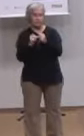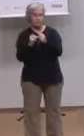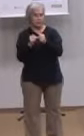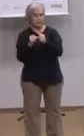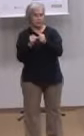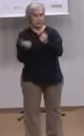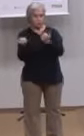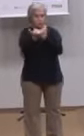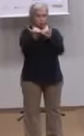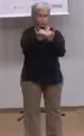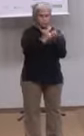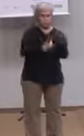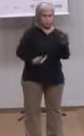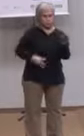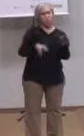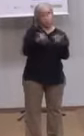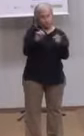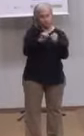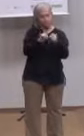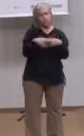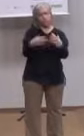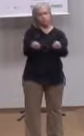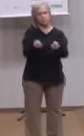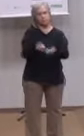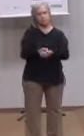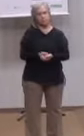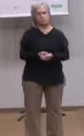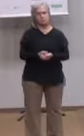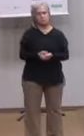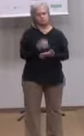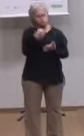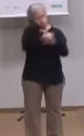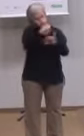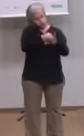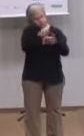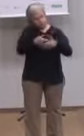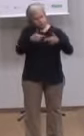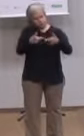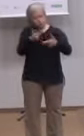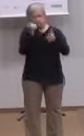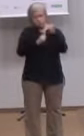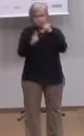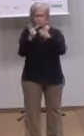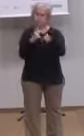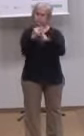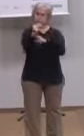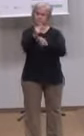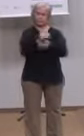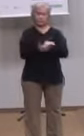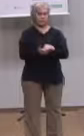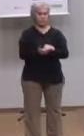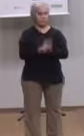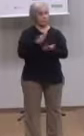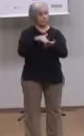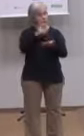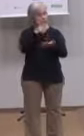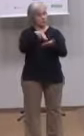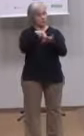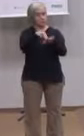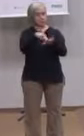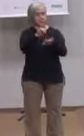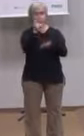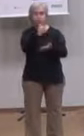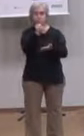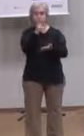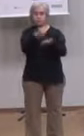do Estado, vamos fazer. Vamos fazer. Bater, bater e abrir se for lá. Se a gente não bater, não